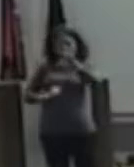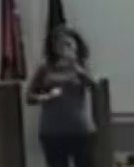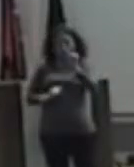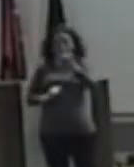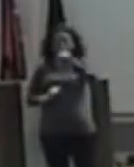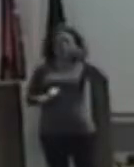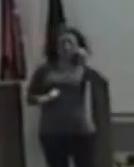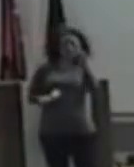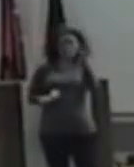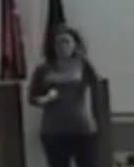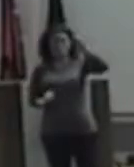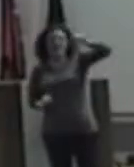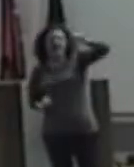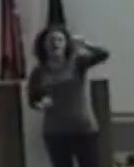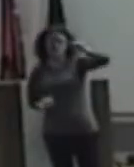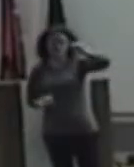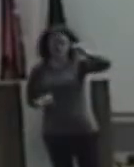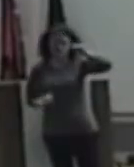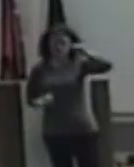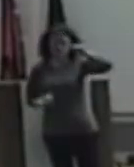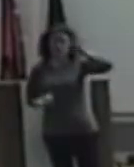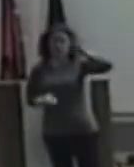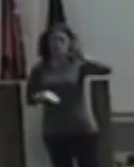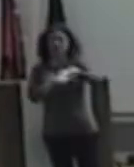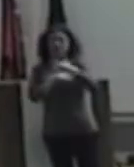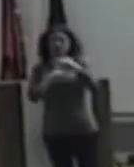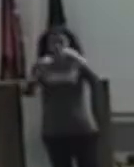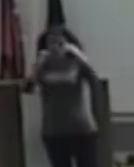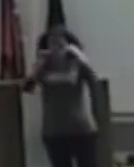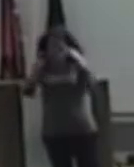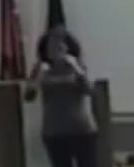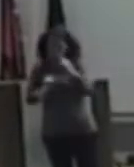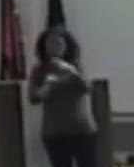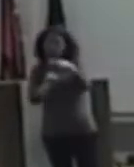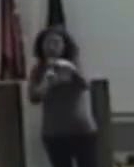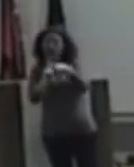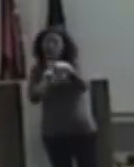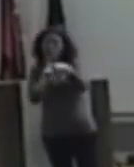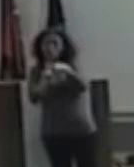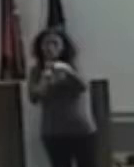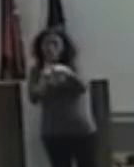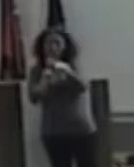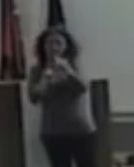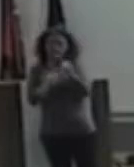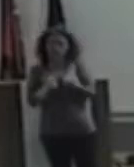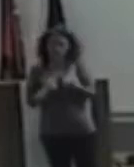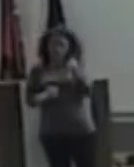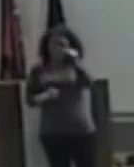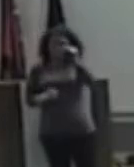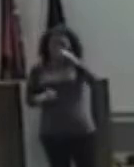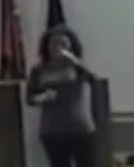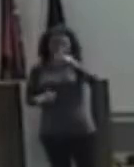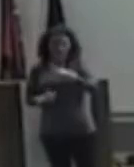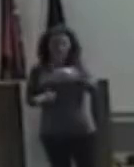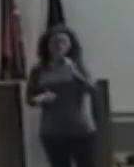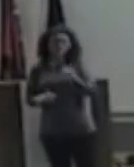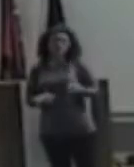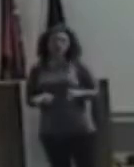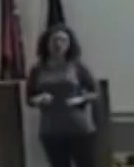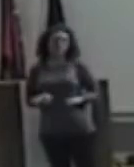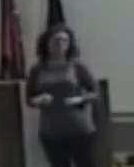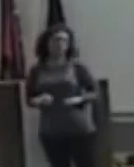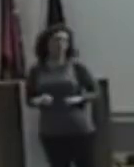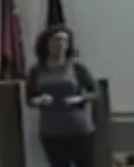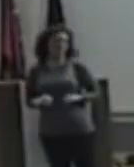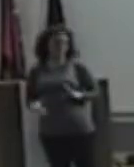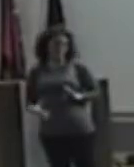cifra, para ya con esa glucosa corregida, administrar la insulina que